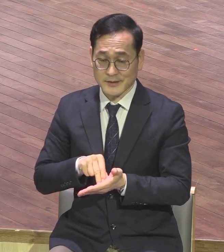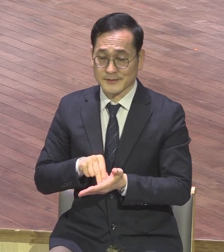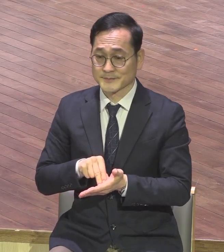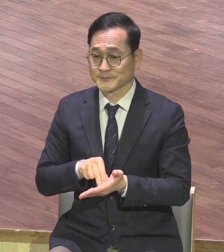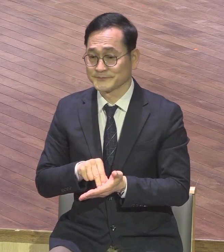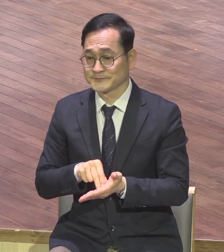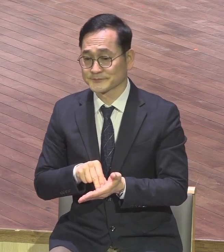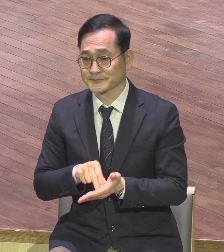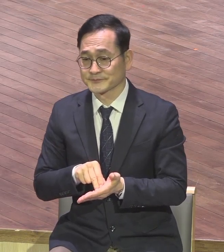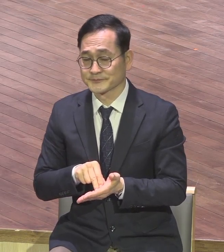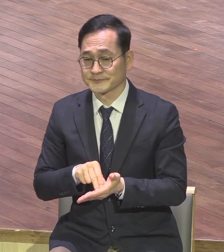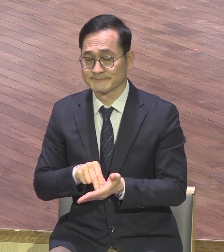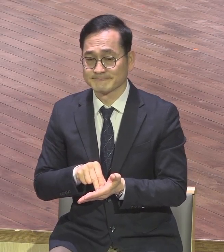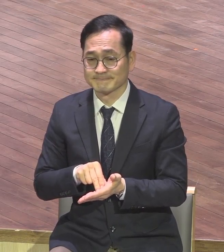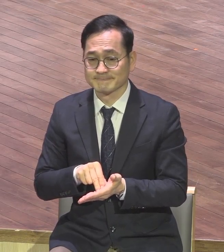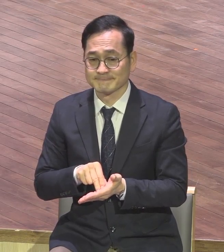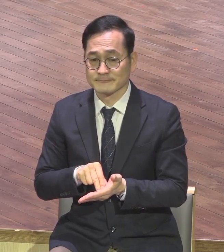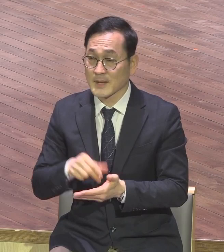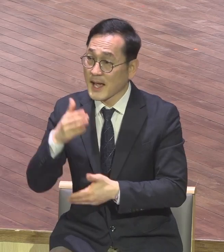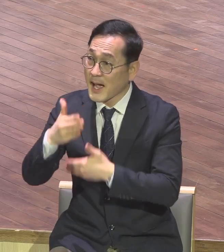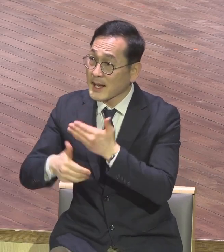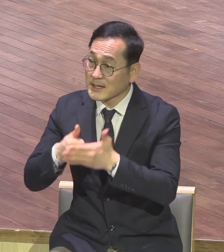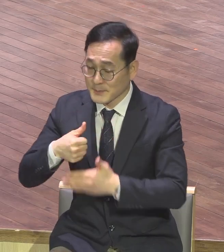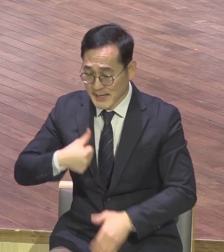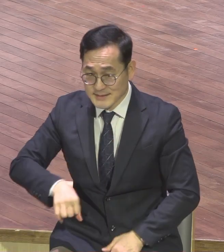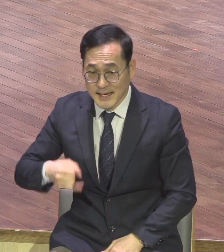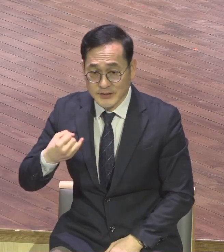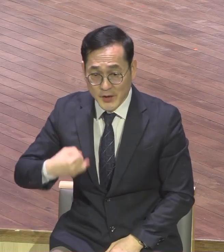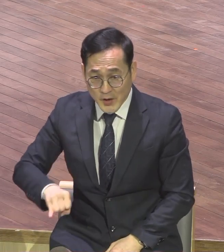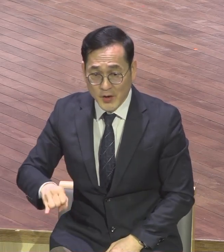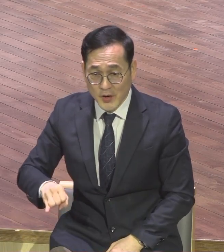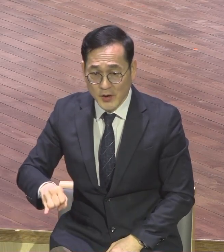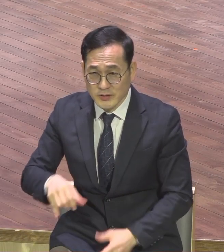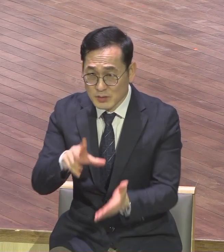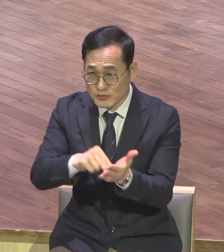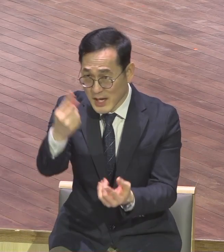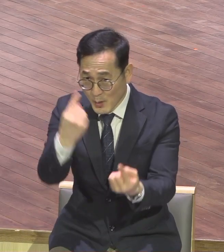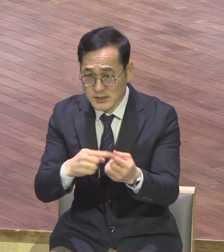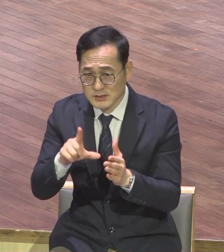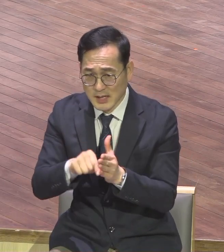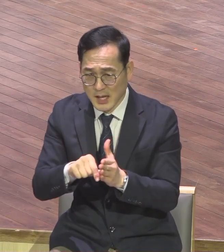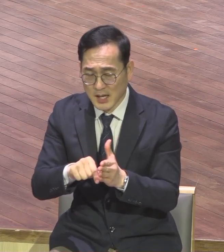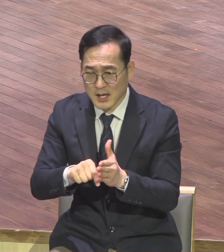하나님의 자녀된 우리가 놓치지 말아야 될 것이 뭐냐?